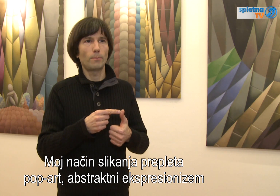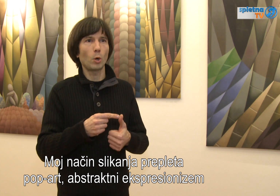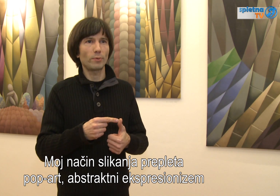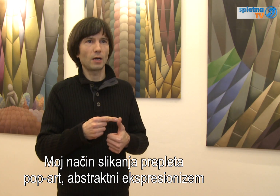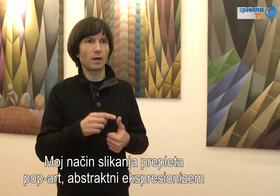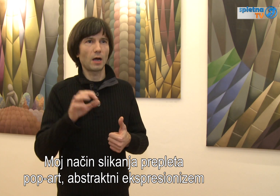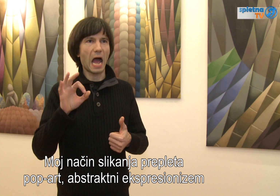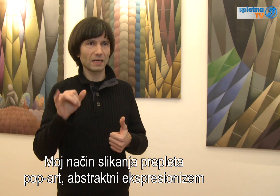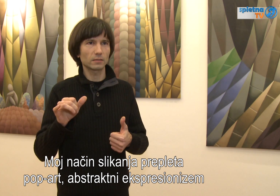pop art,